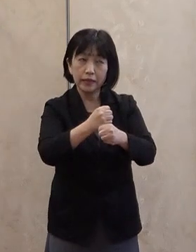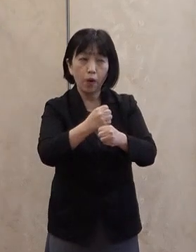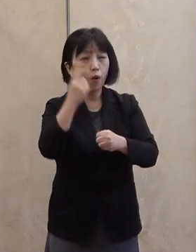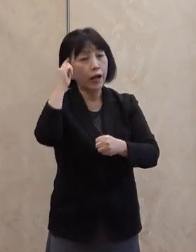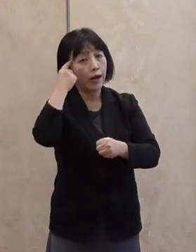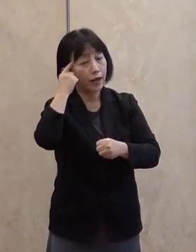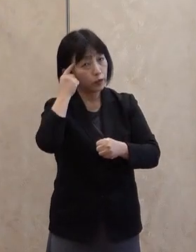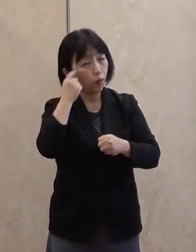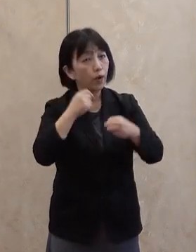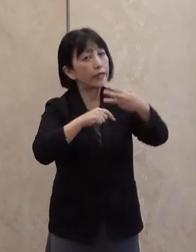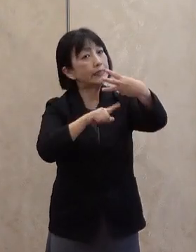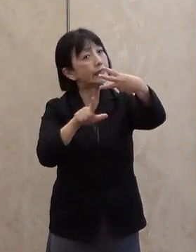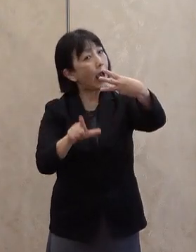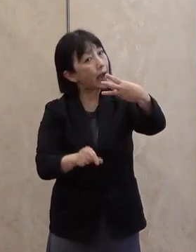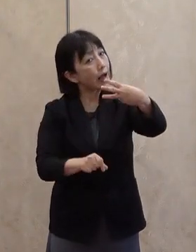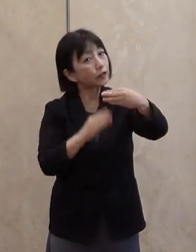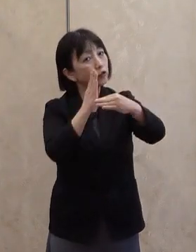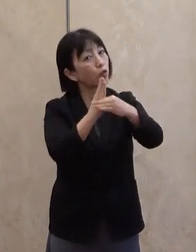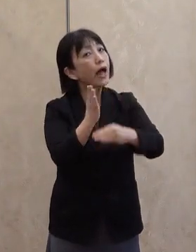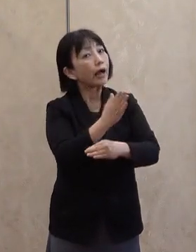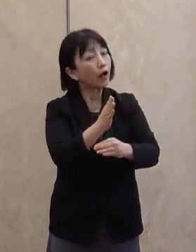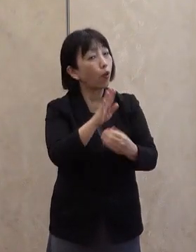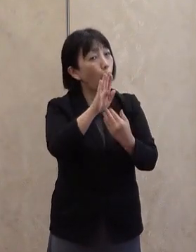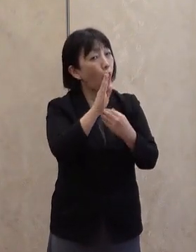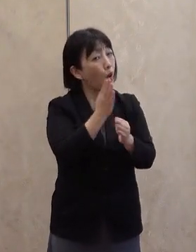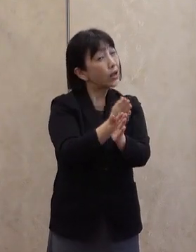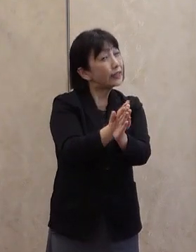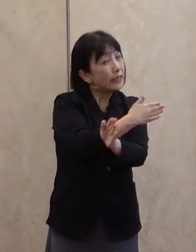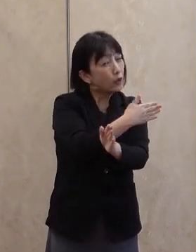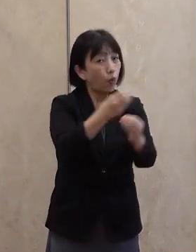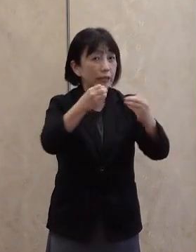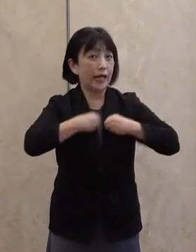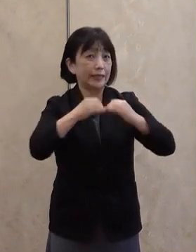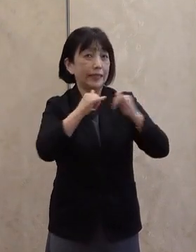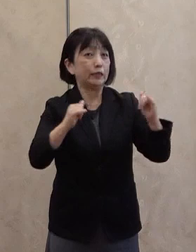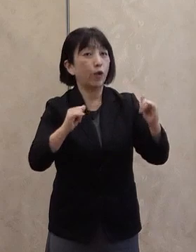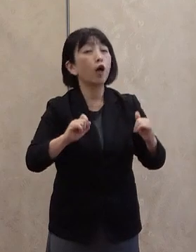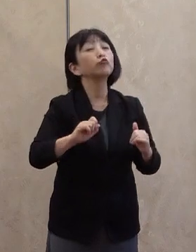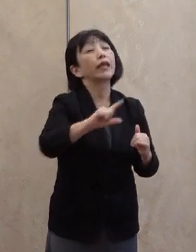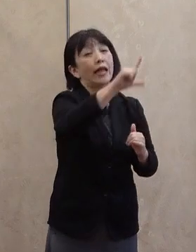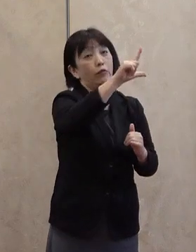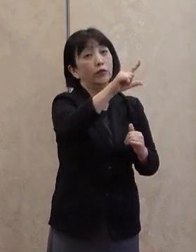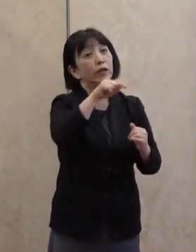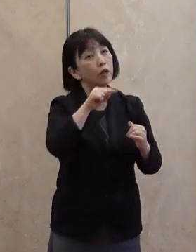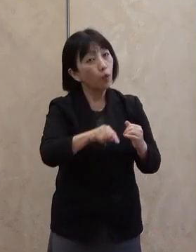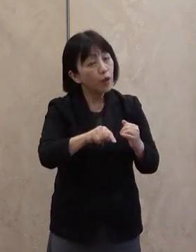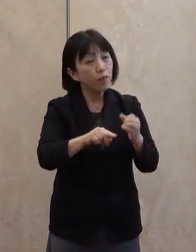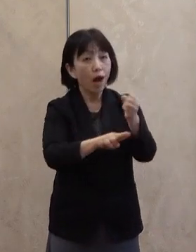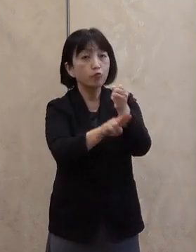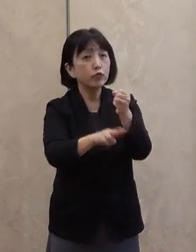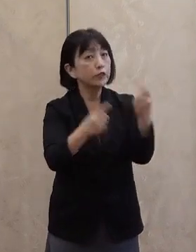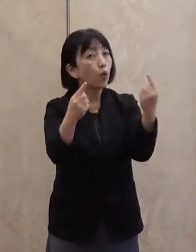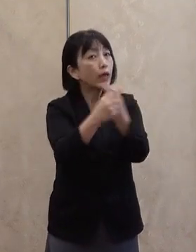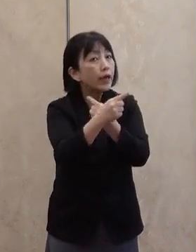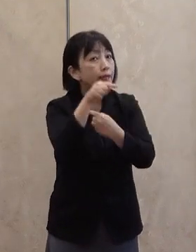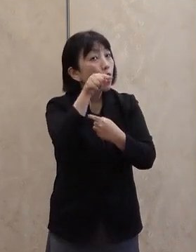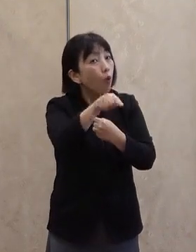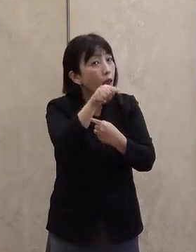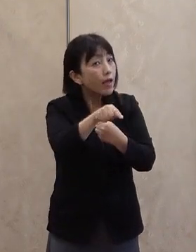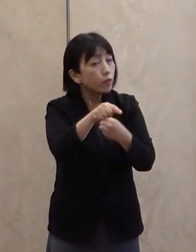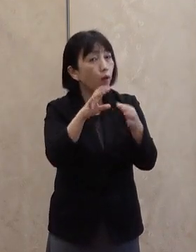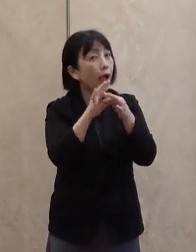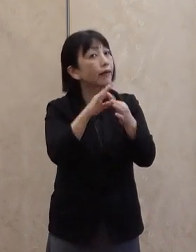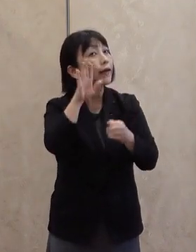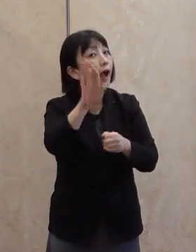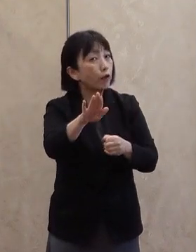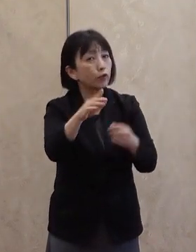降にどうも感染している方が多いということと、やはりここに変異株の影響が出ていることは間違いないと思います。次お願い